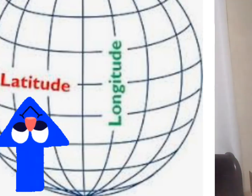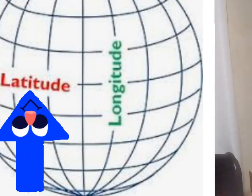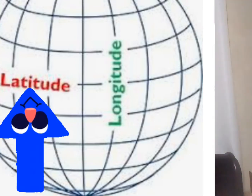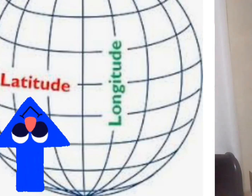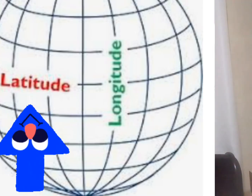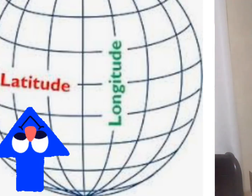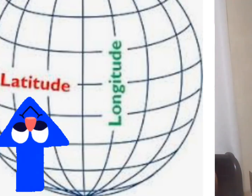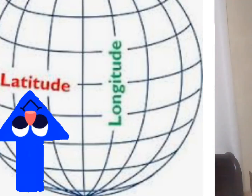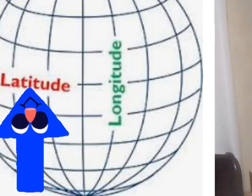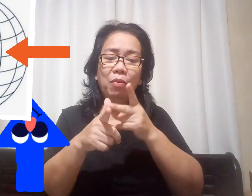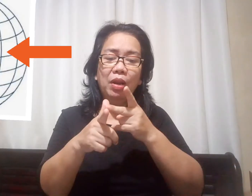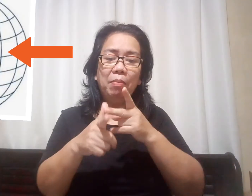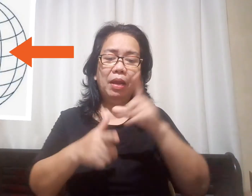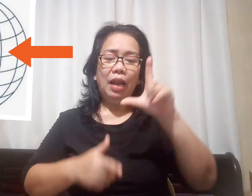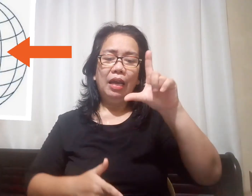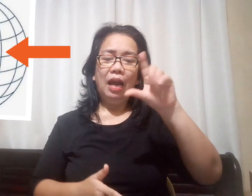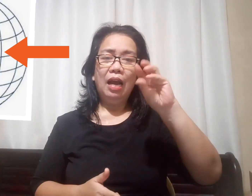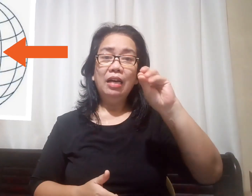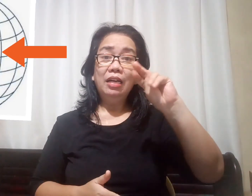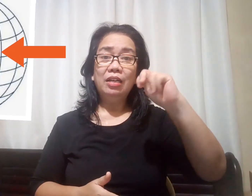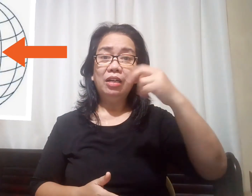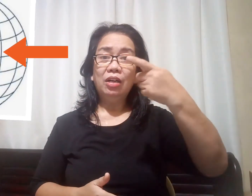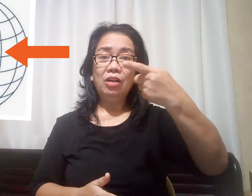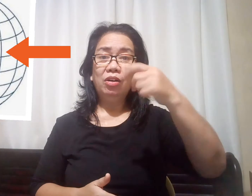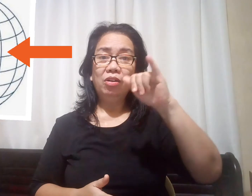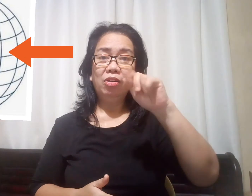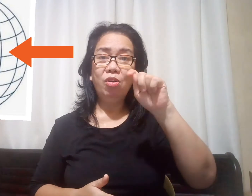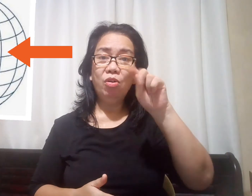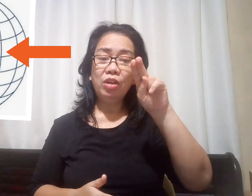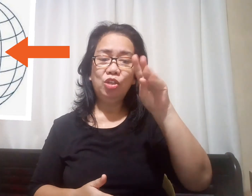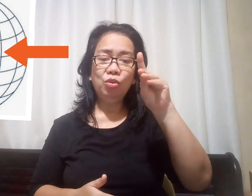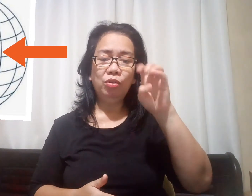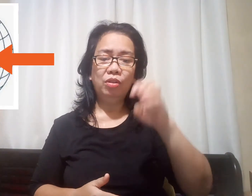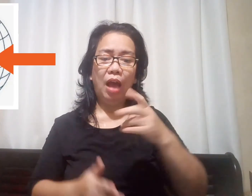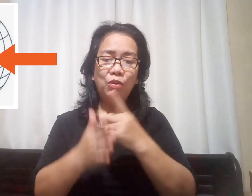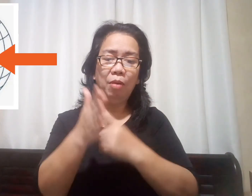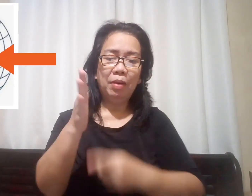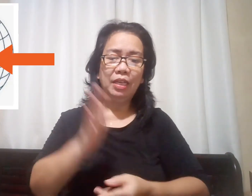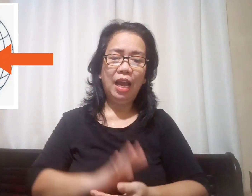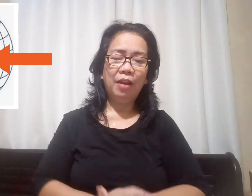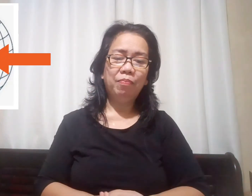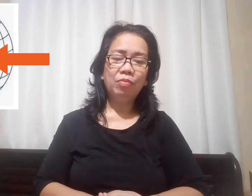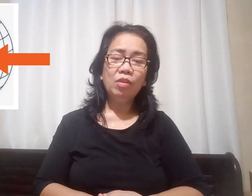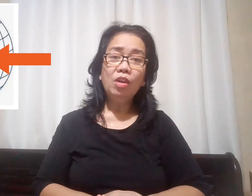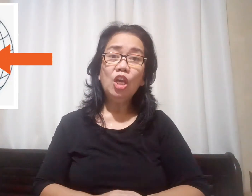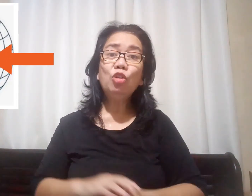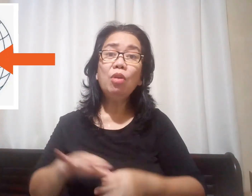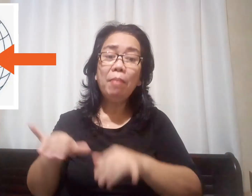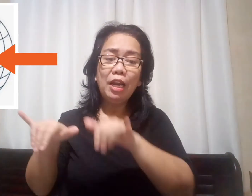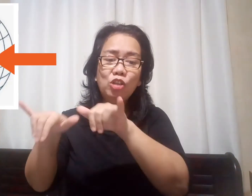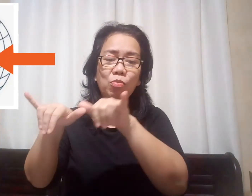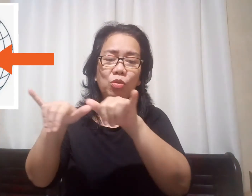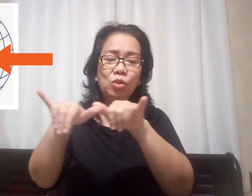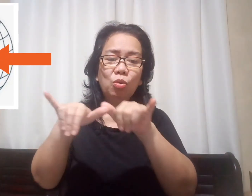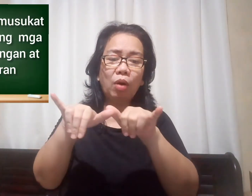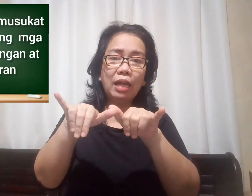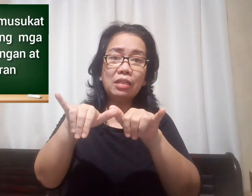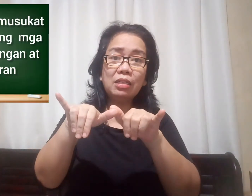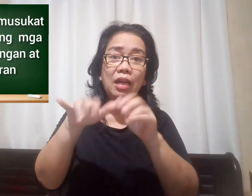Ang pangalawa naman ay ang Longitude. Ano naman yan? Ito naman ang sumusukat sa